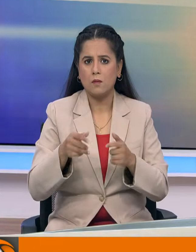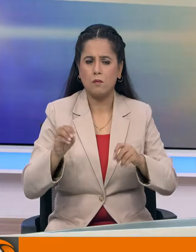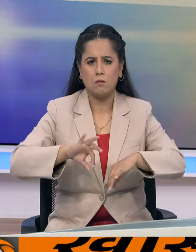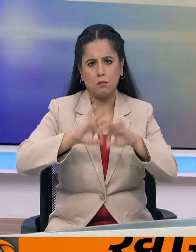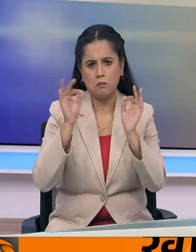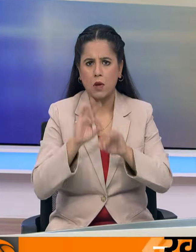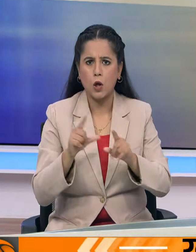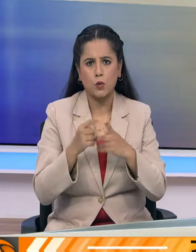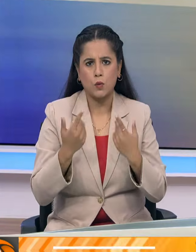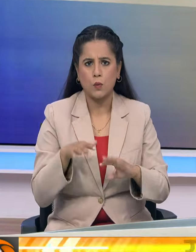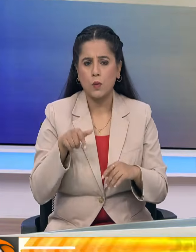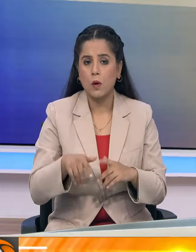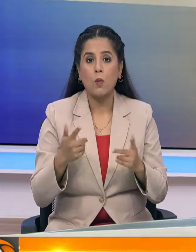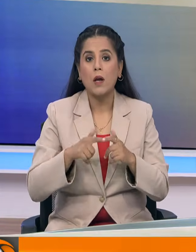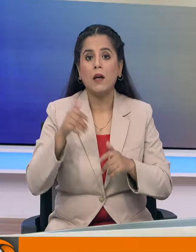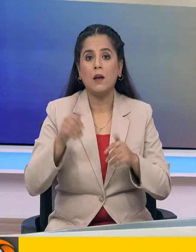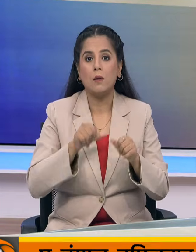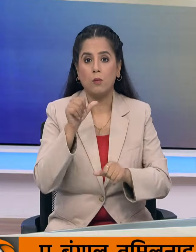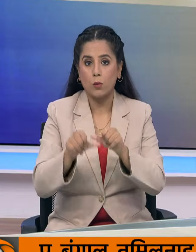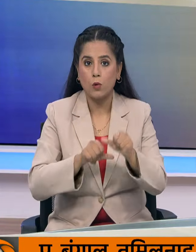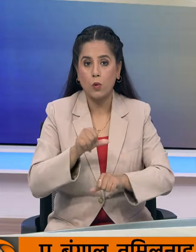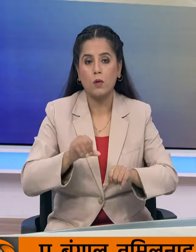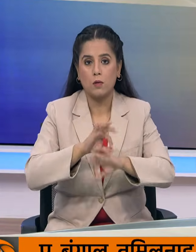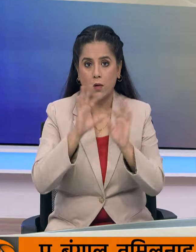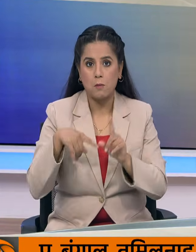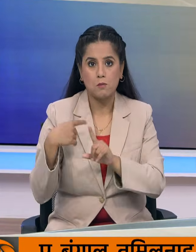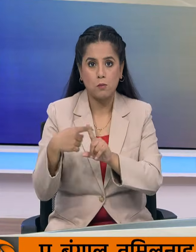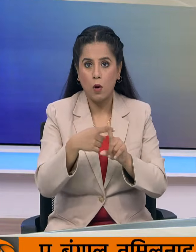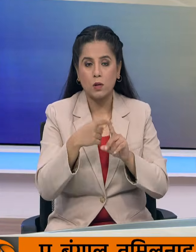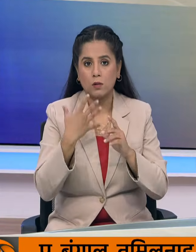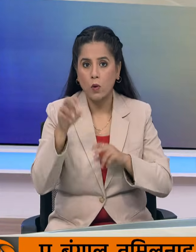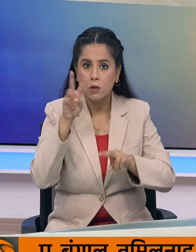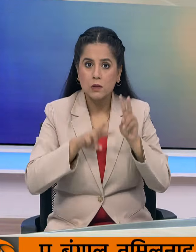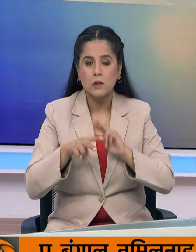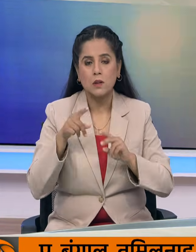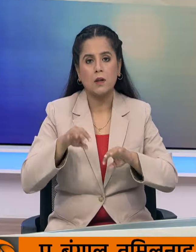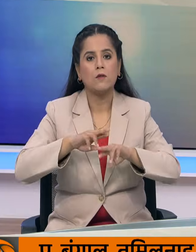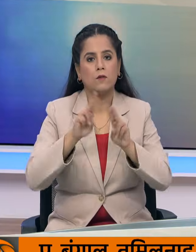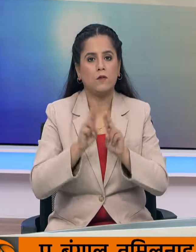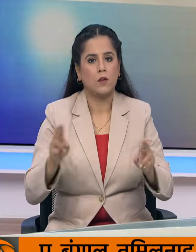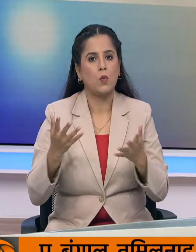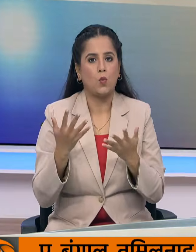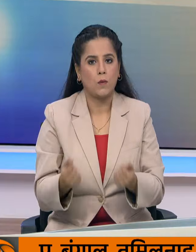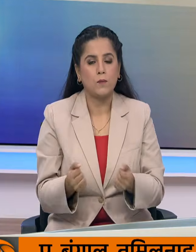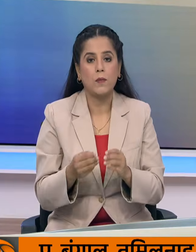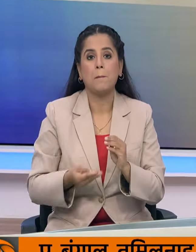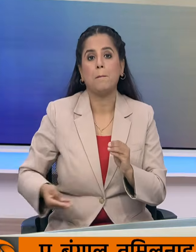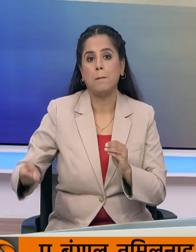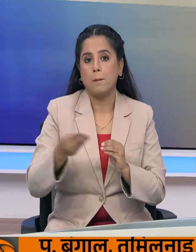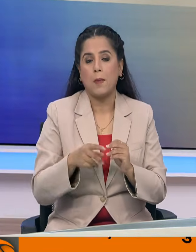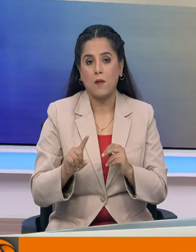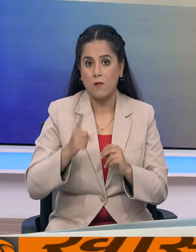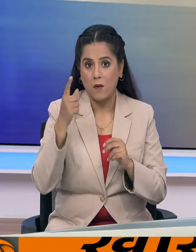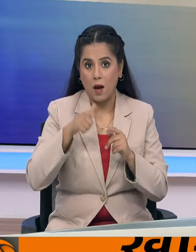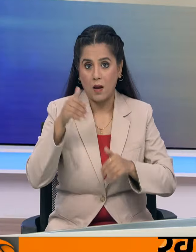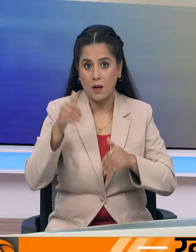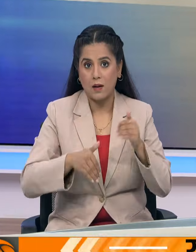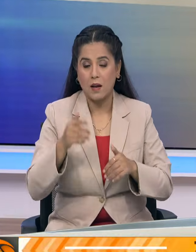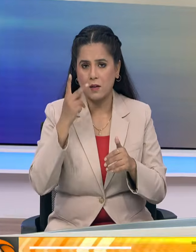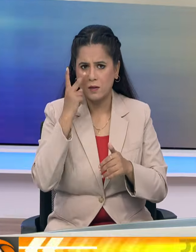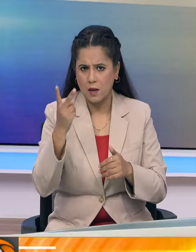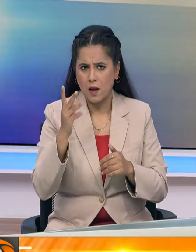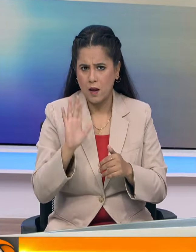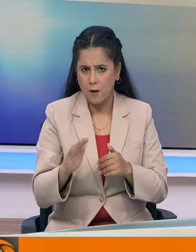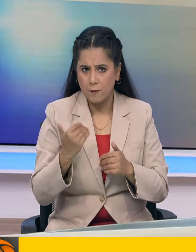तैयारियां की हैं ताकि चुनाव प्रक्रिया सुचारू और निष्पक्ष तरीके से संपन्न हो सके। बंगाल में पहले चरण के मतदान को